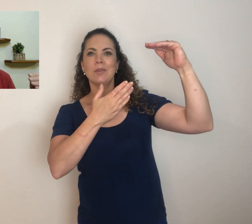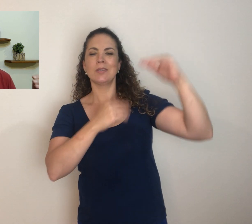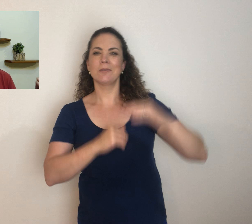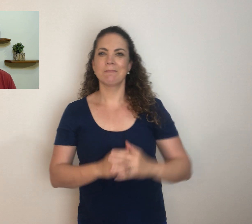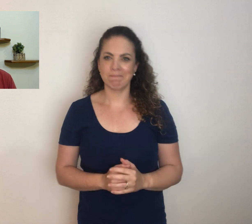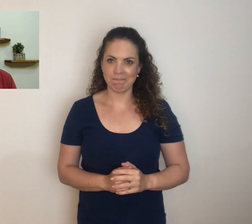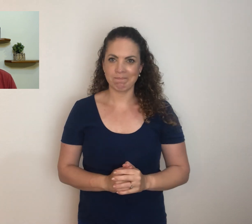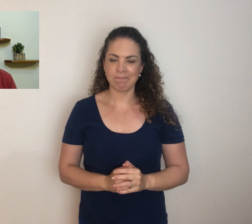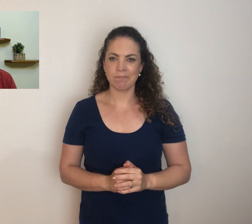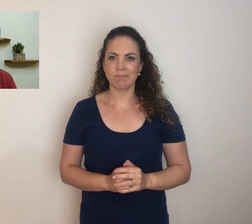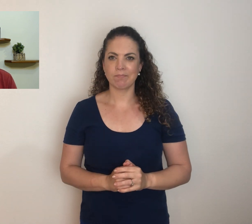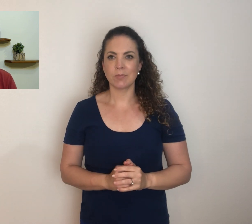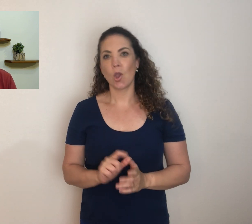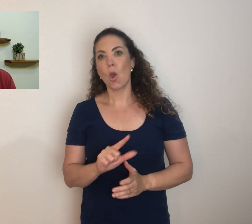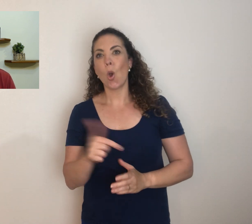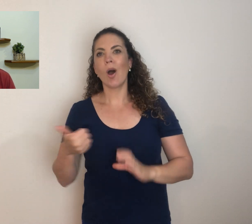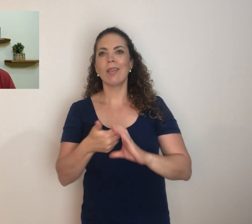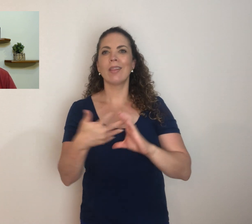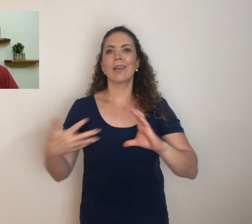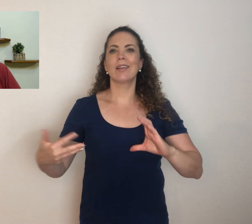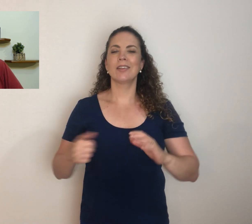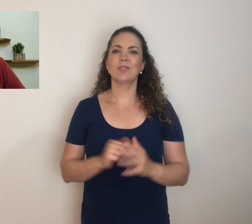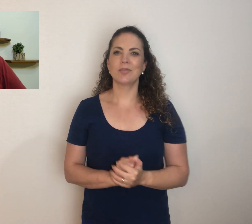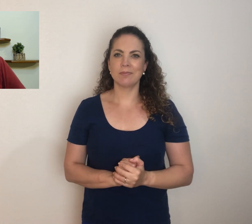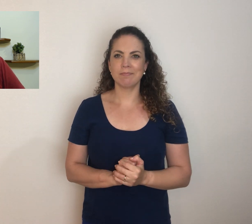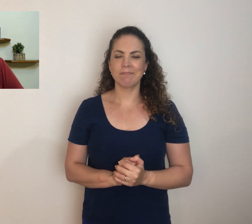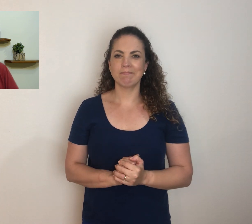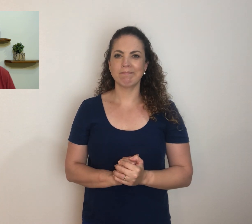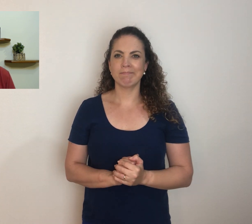tornarão desobedientes aos pais.